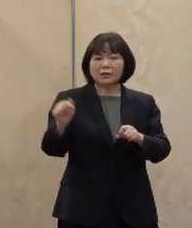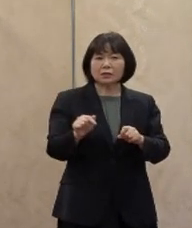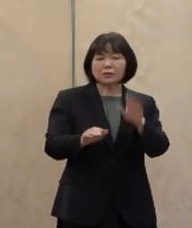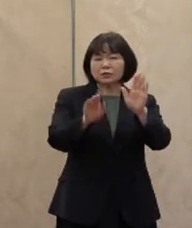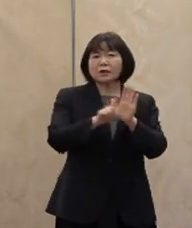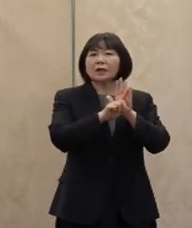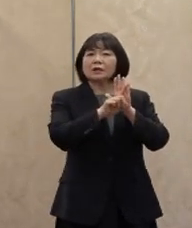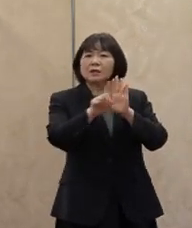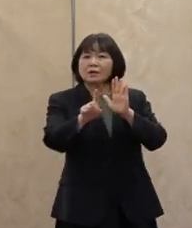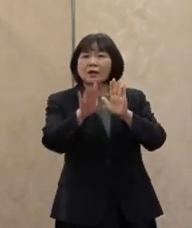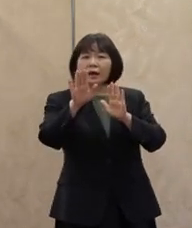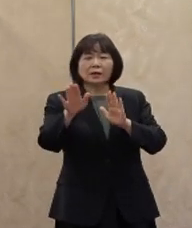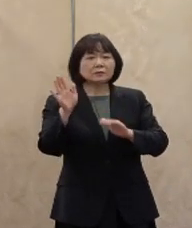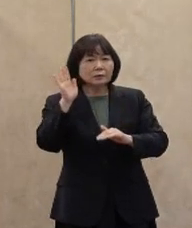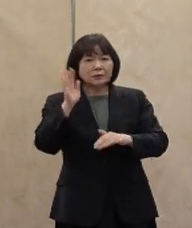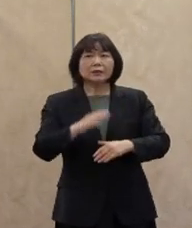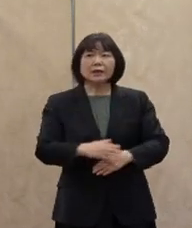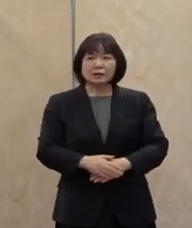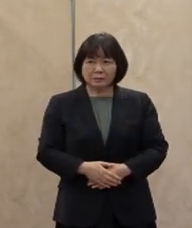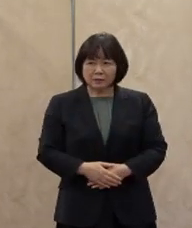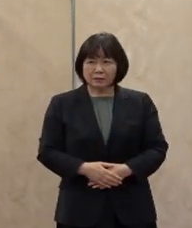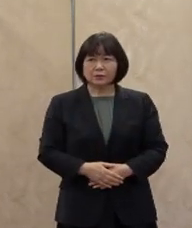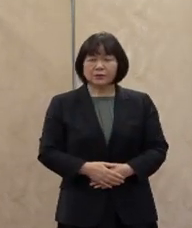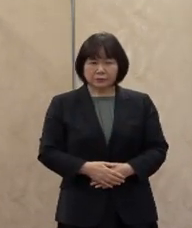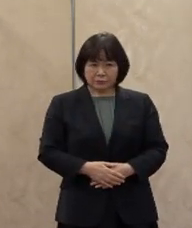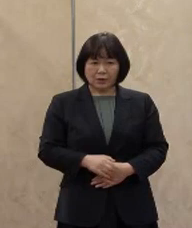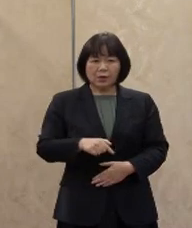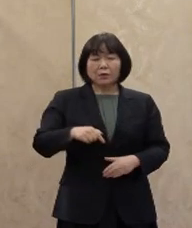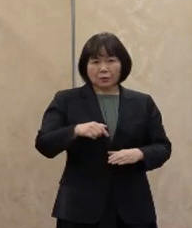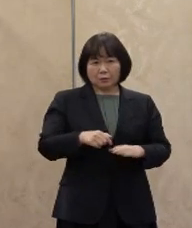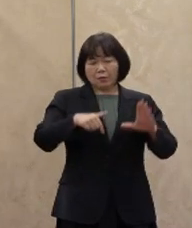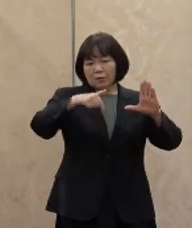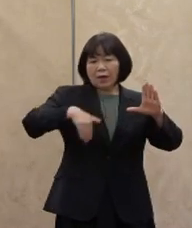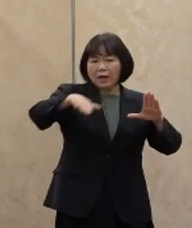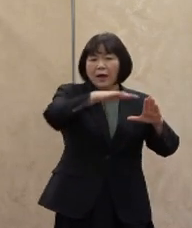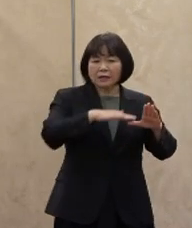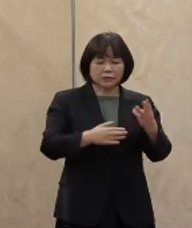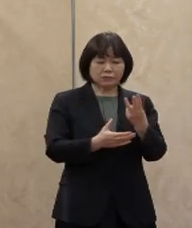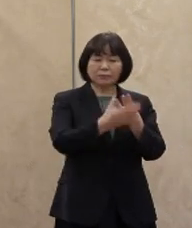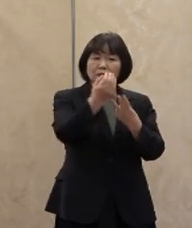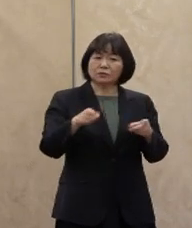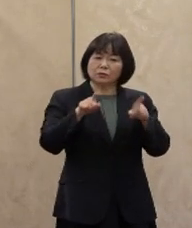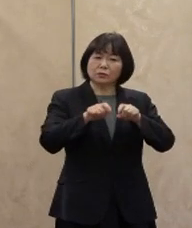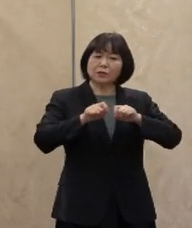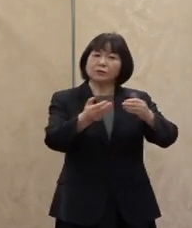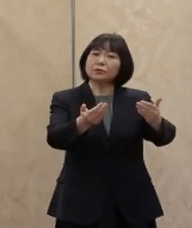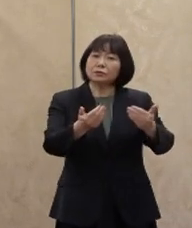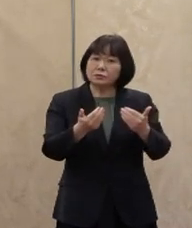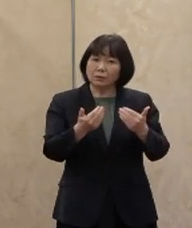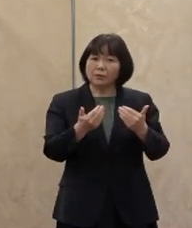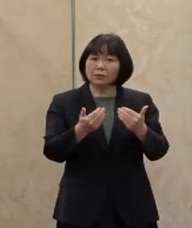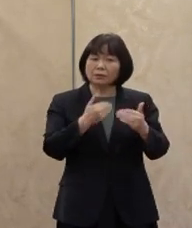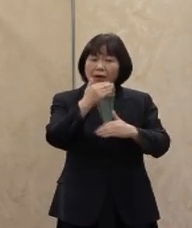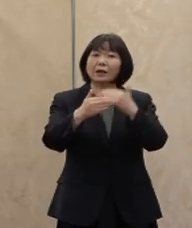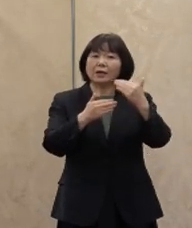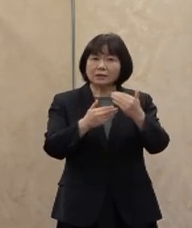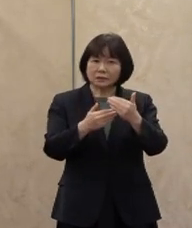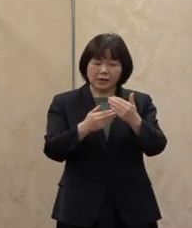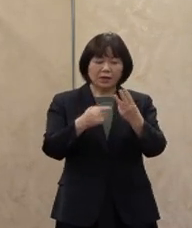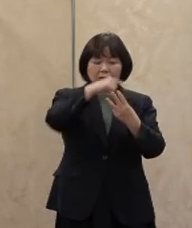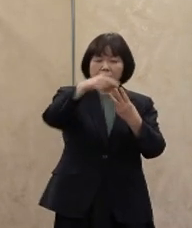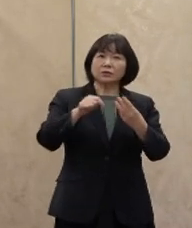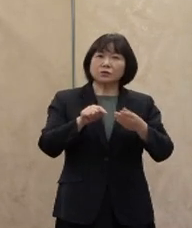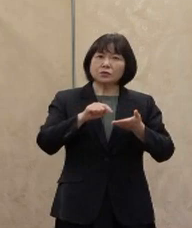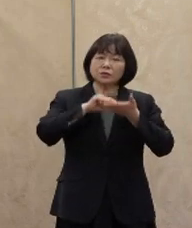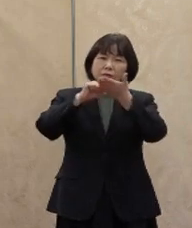の京阪神の3府県については足並みを揃えた動きをする必要があるということで、同じタイミングで国に、発令の要請をされており